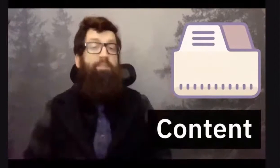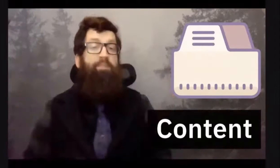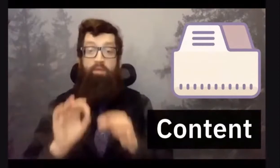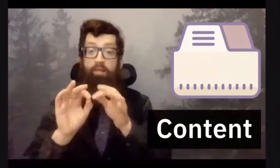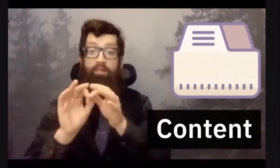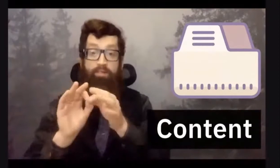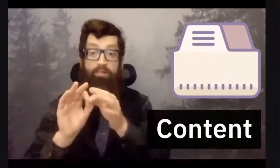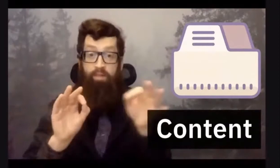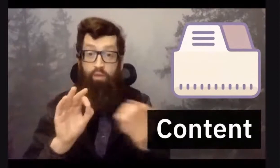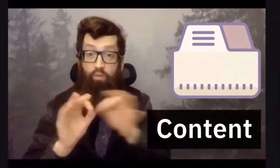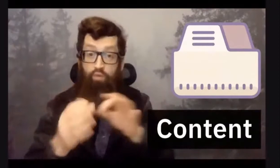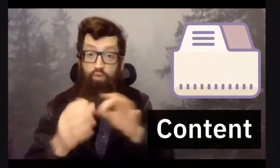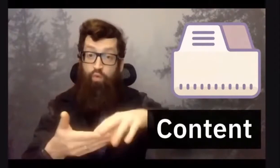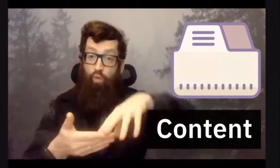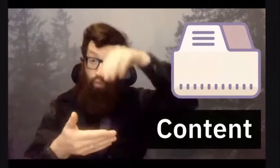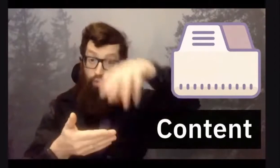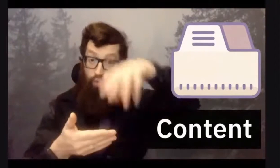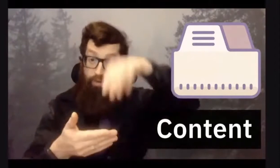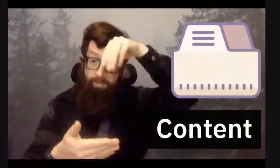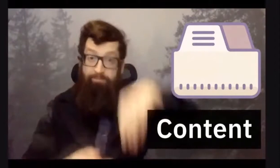y también los aspectos bilingües.